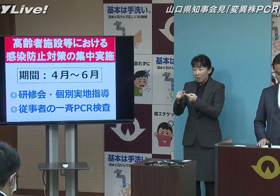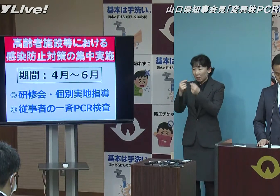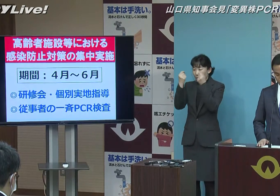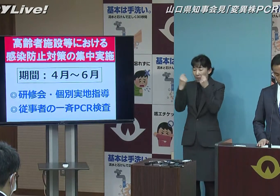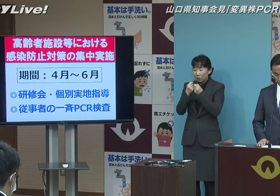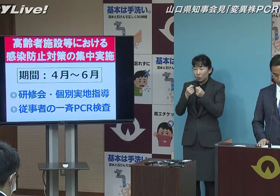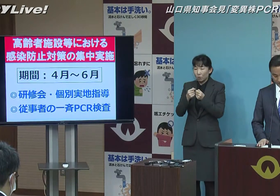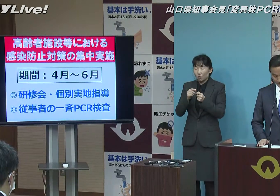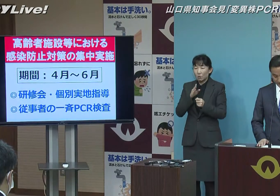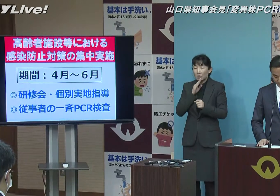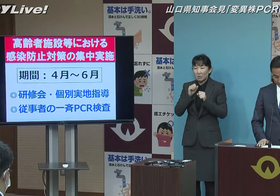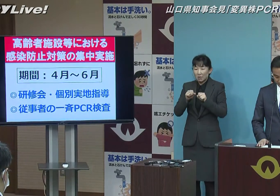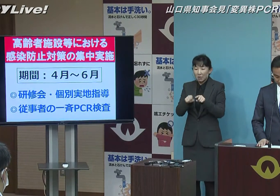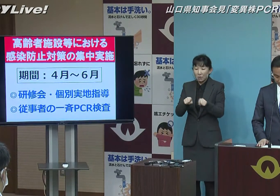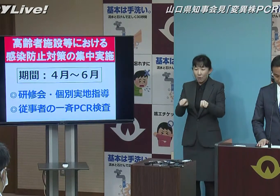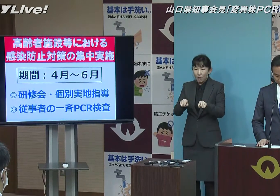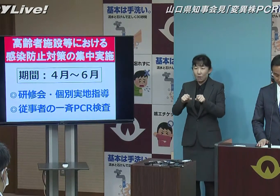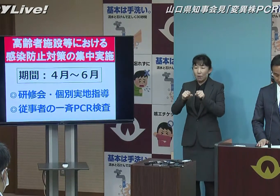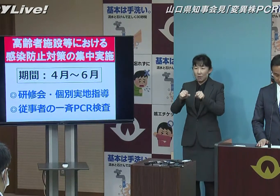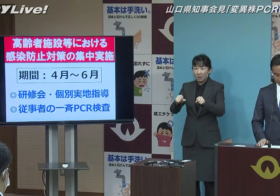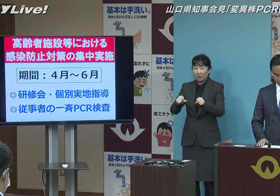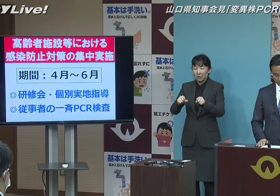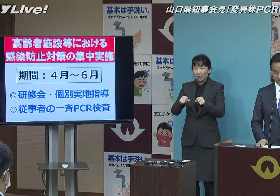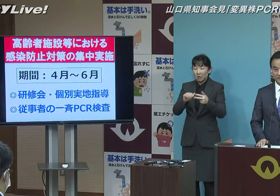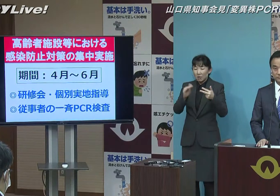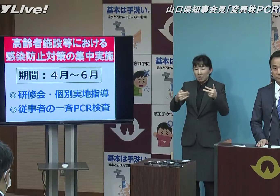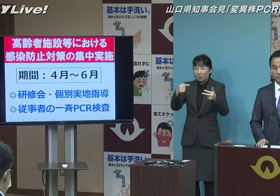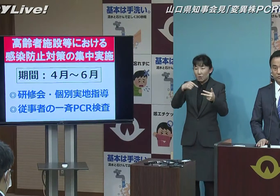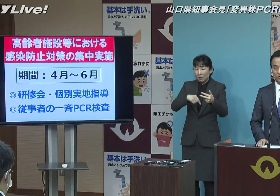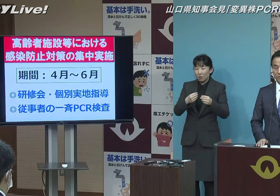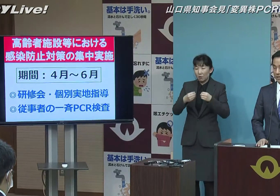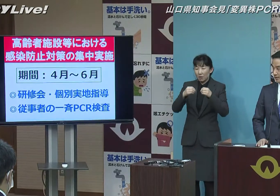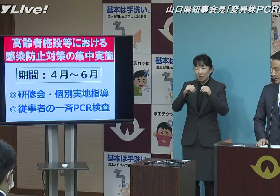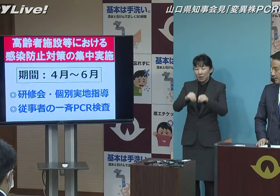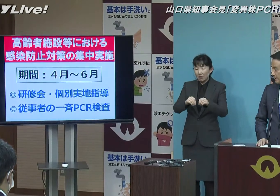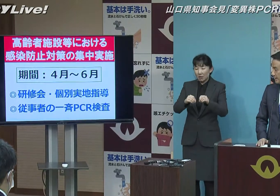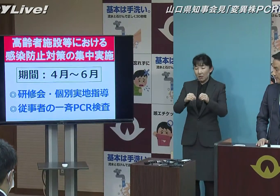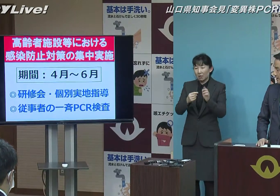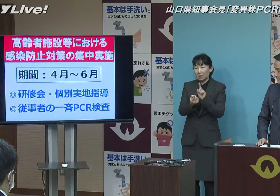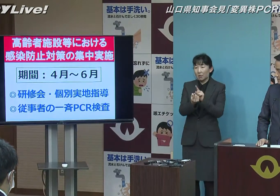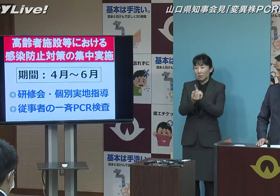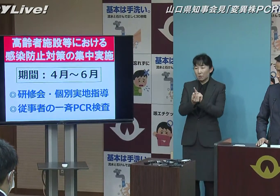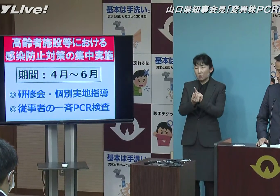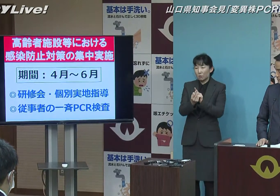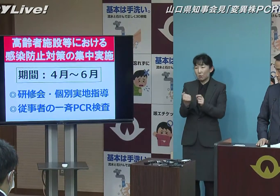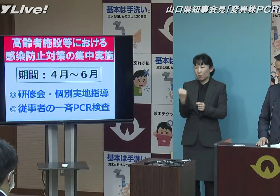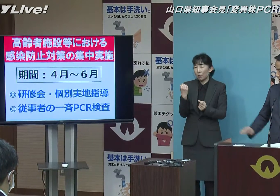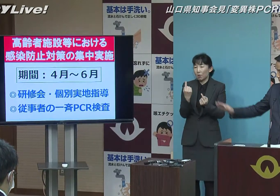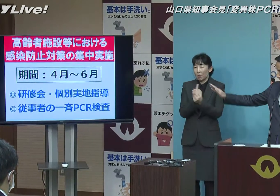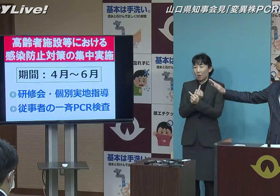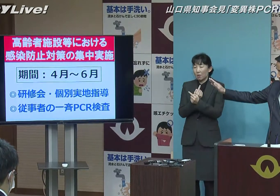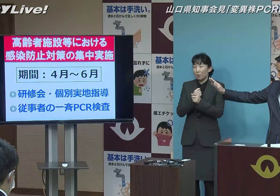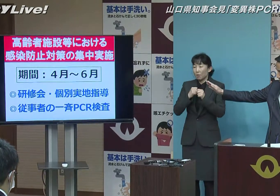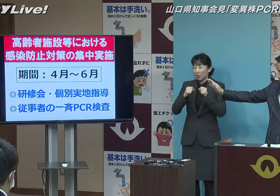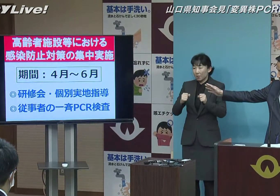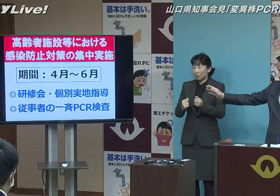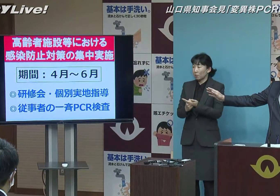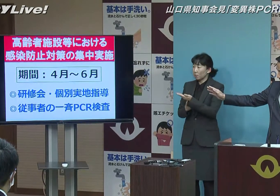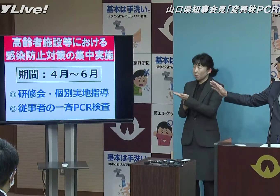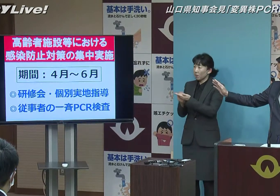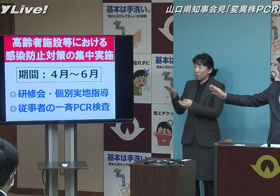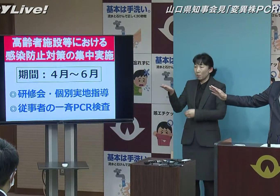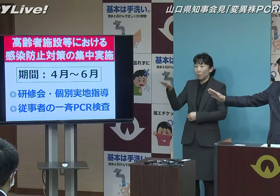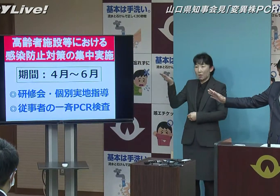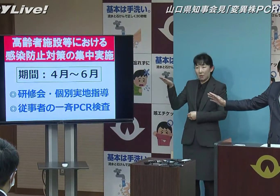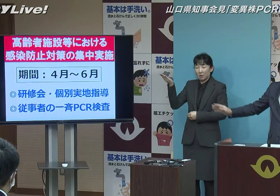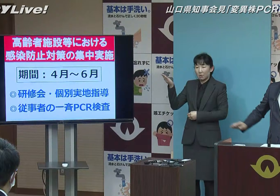地指導を行い、施設内感染防止対策の強化を図ってまいります。それがこの青い上の方です